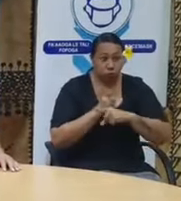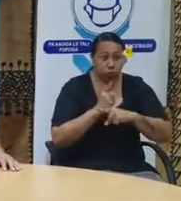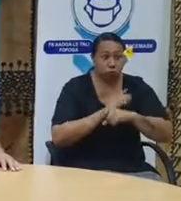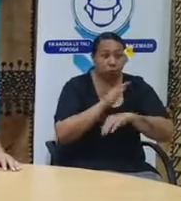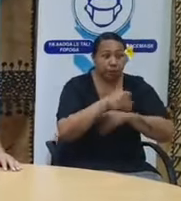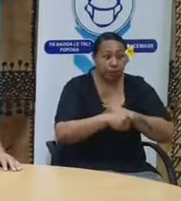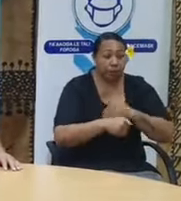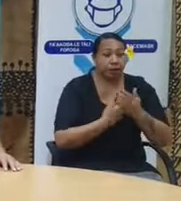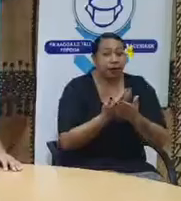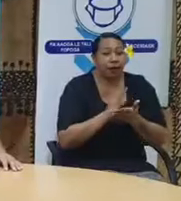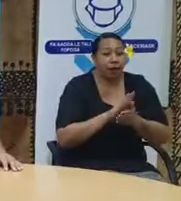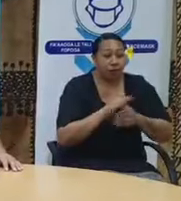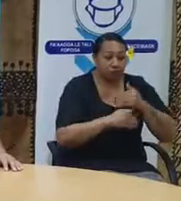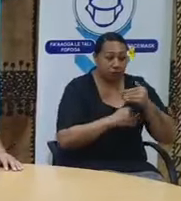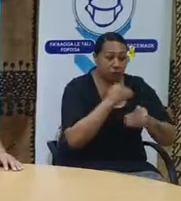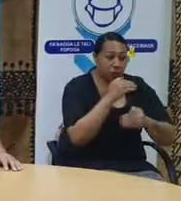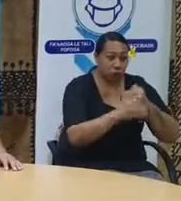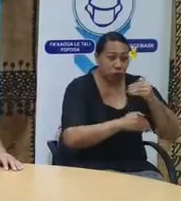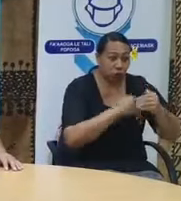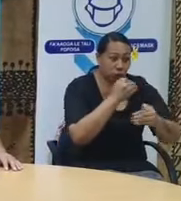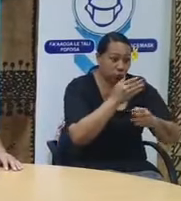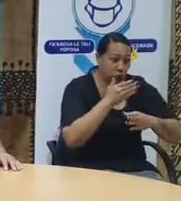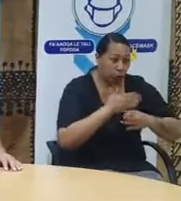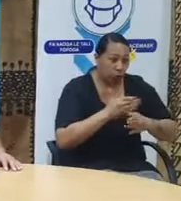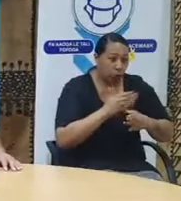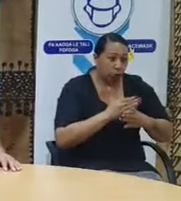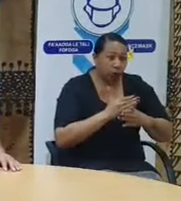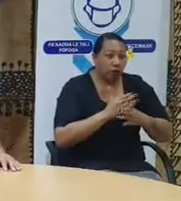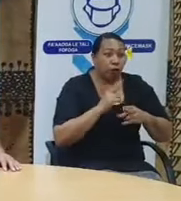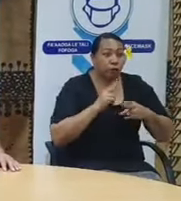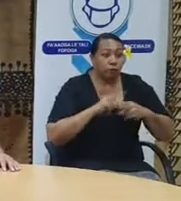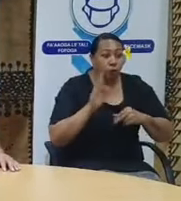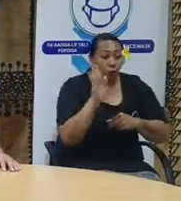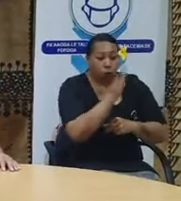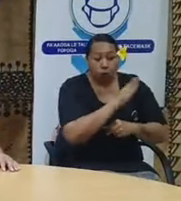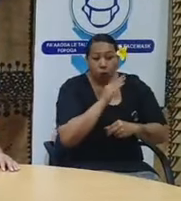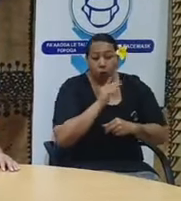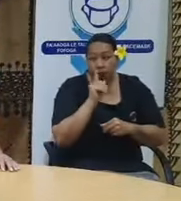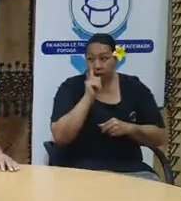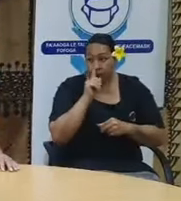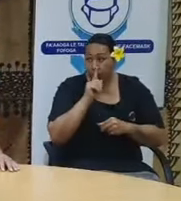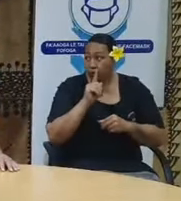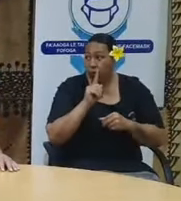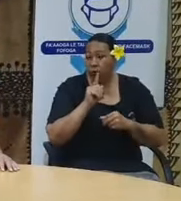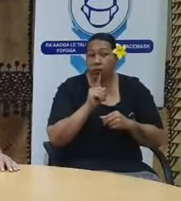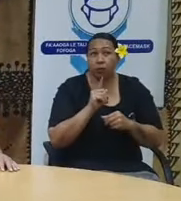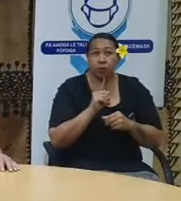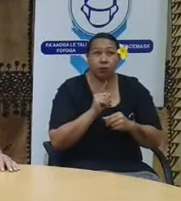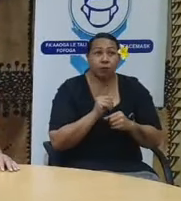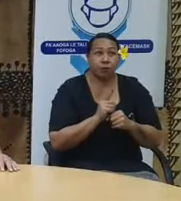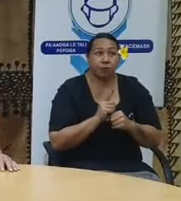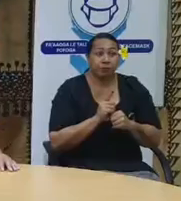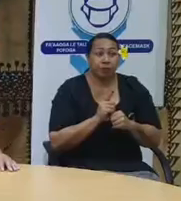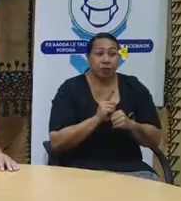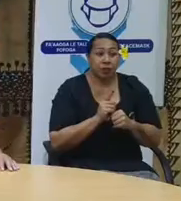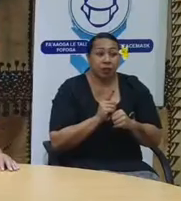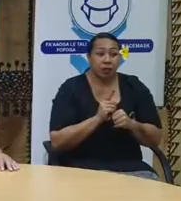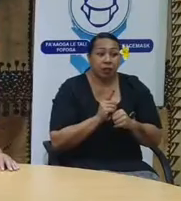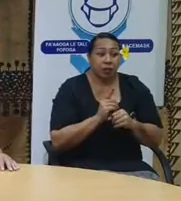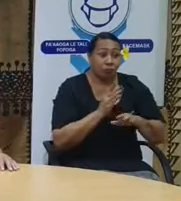whānga solonga o ngā ruenga uma sa whātino. Ia, ai le i a veri tua